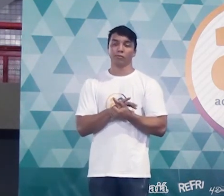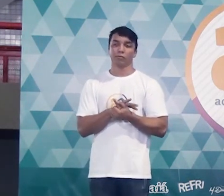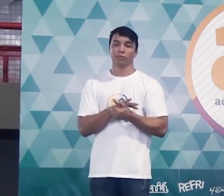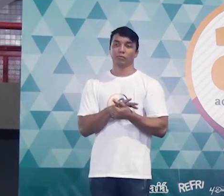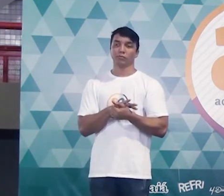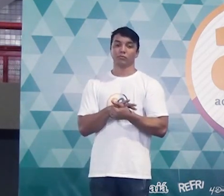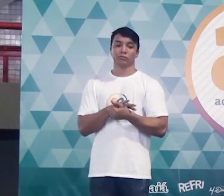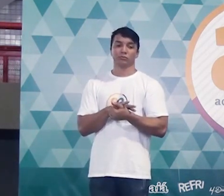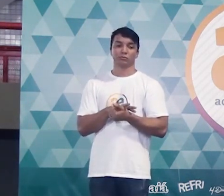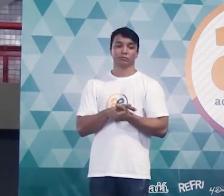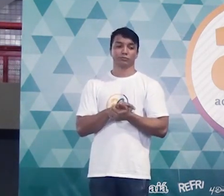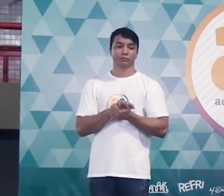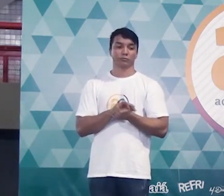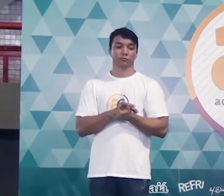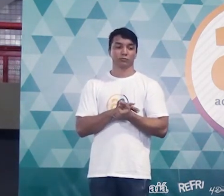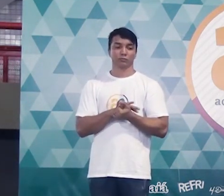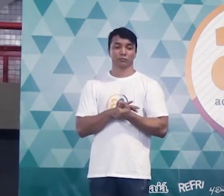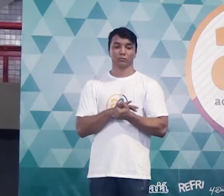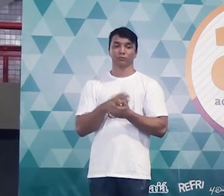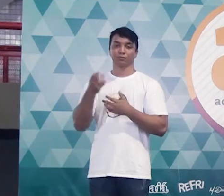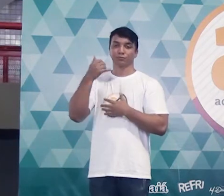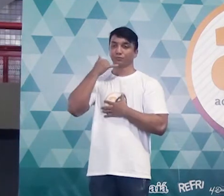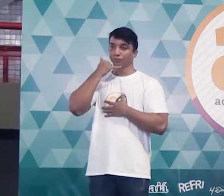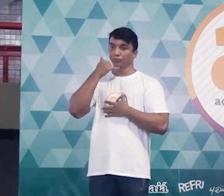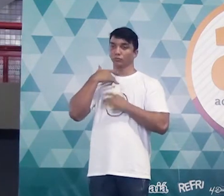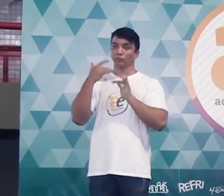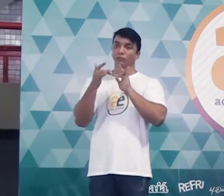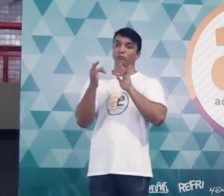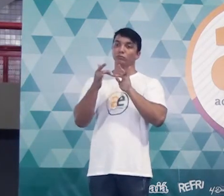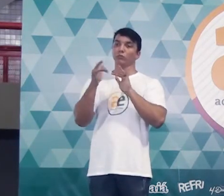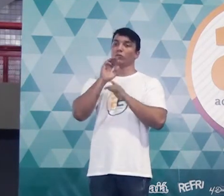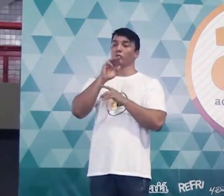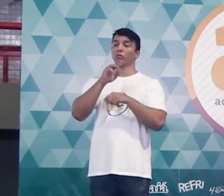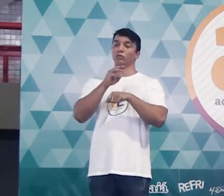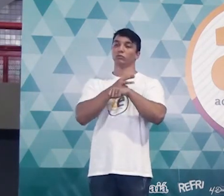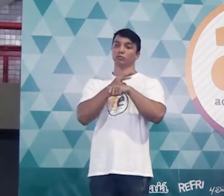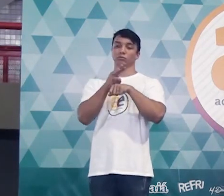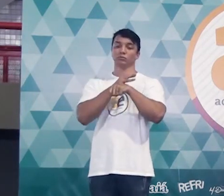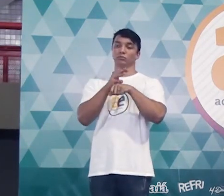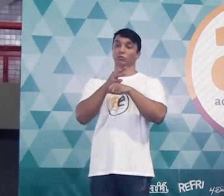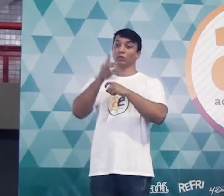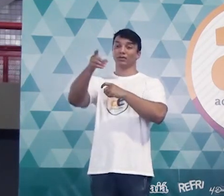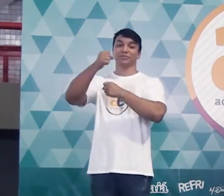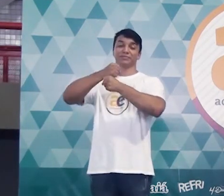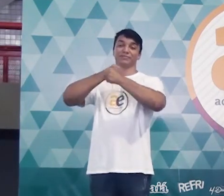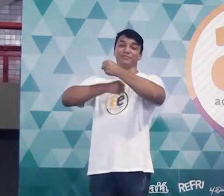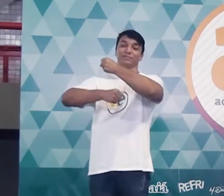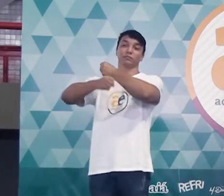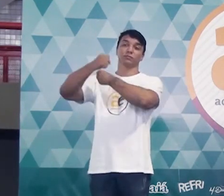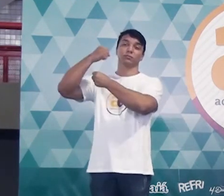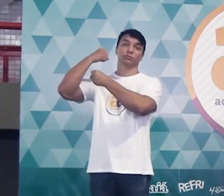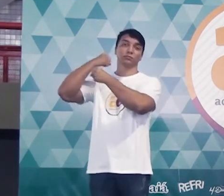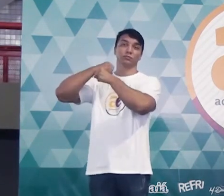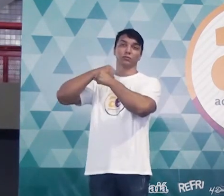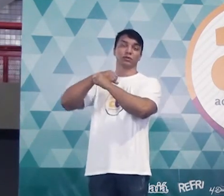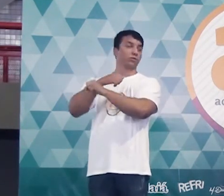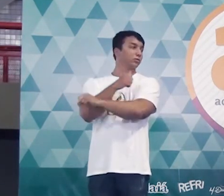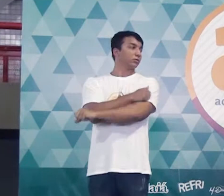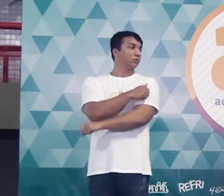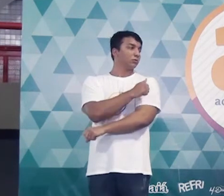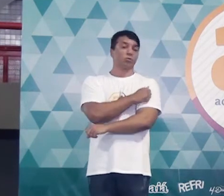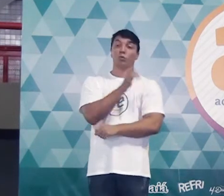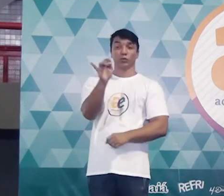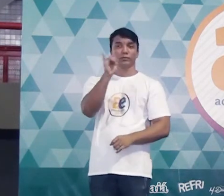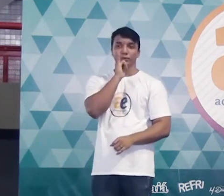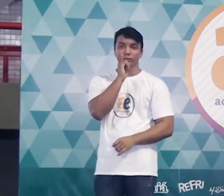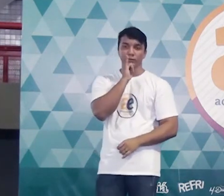Vou deixar o número do meu celular de WhatsApp aí, tá certo? Por quê? Porque ano passado eu me lembro de um aluno, eu vou dizer um